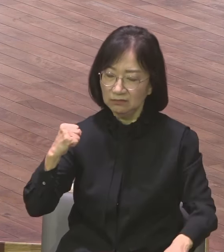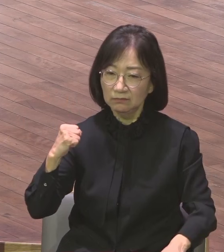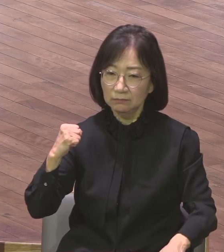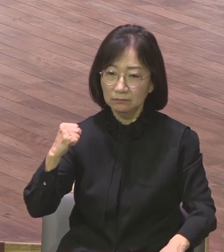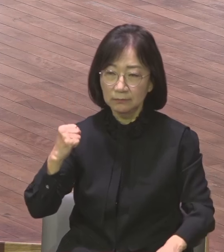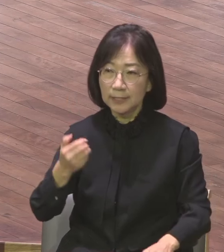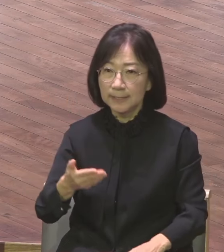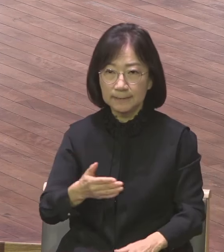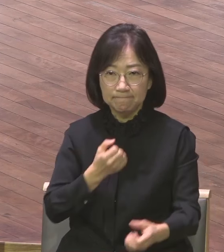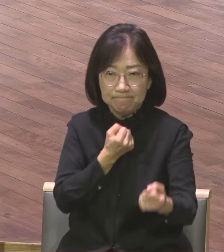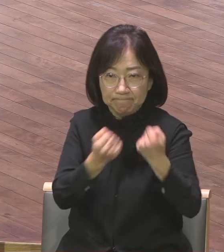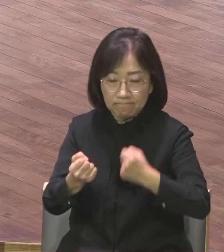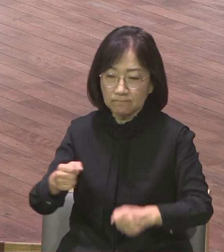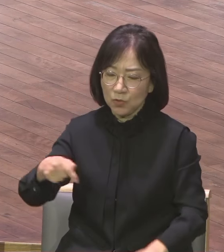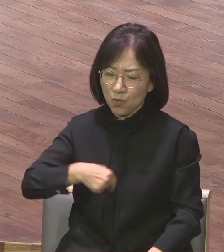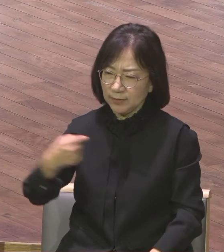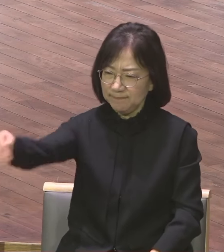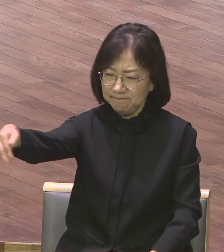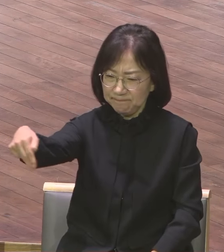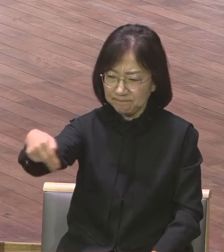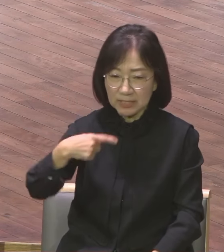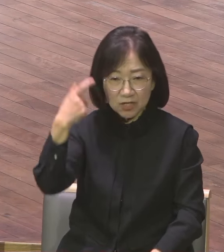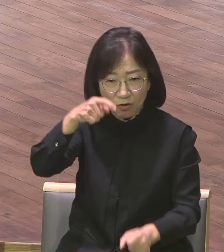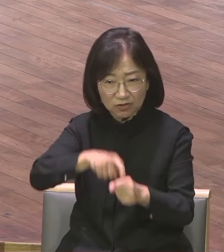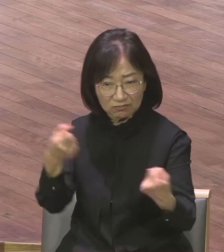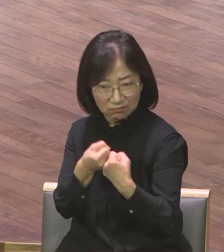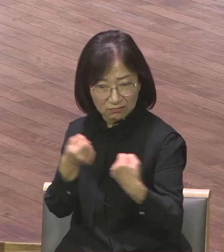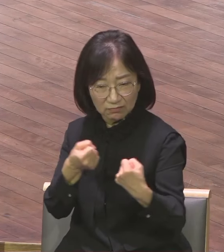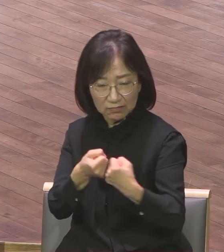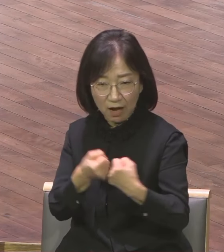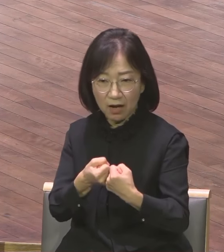영적으로 싸움 무장해서 싸우잖아요. 혼자서.